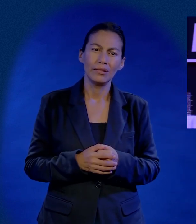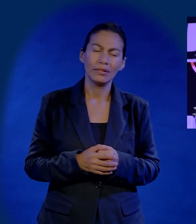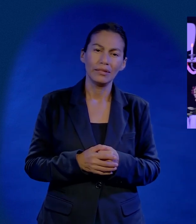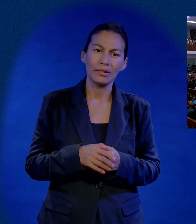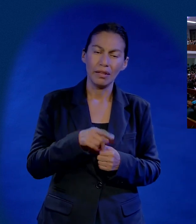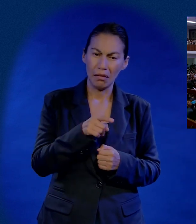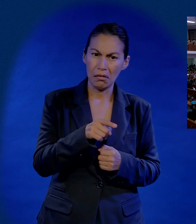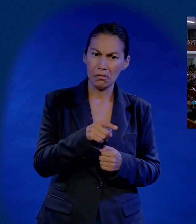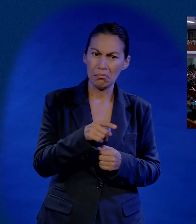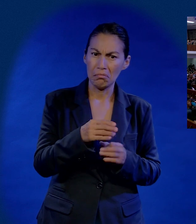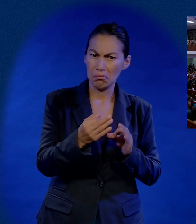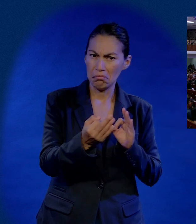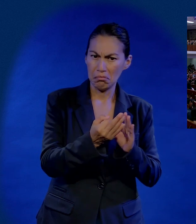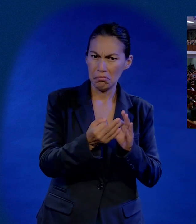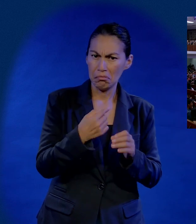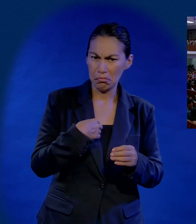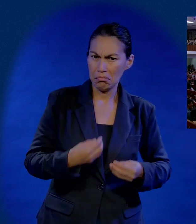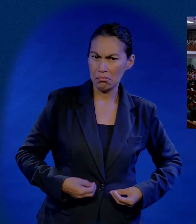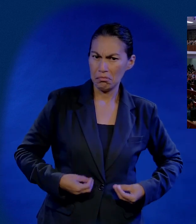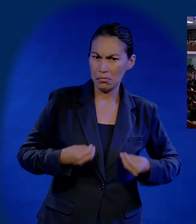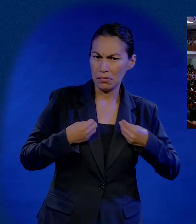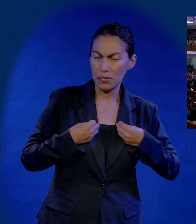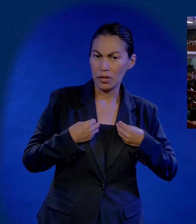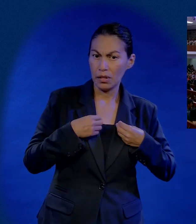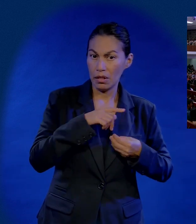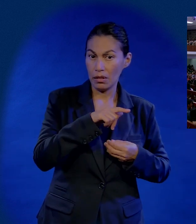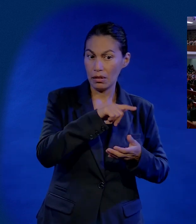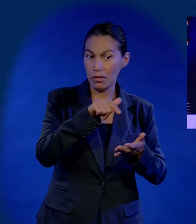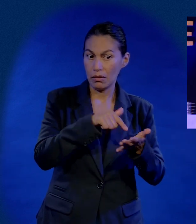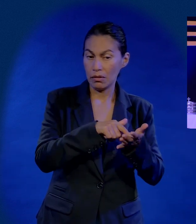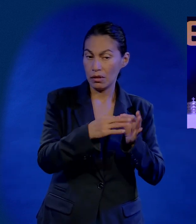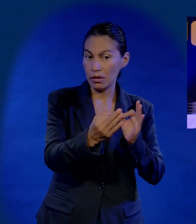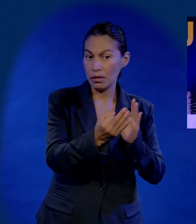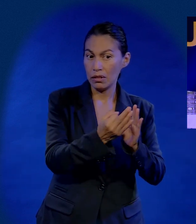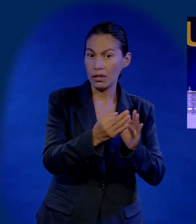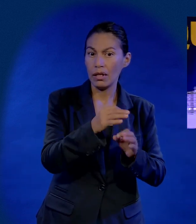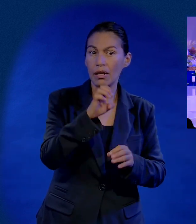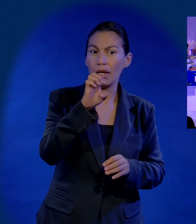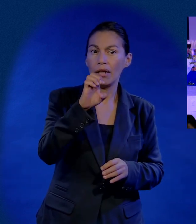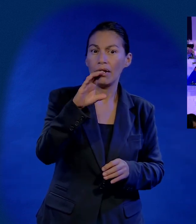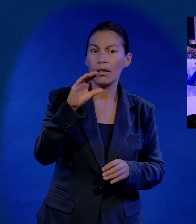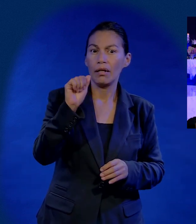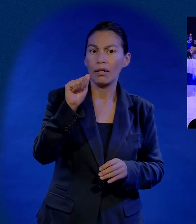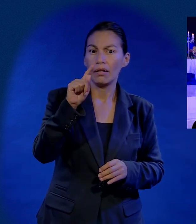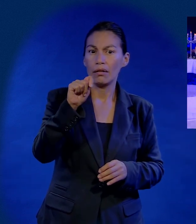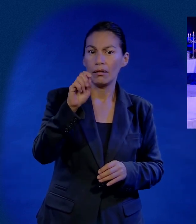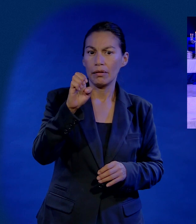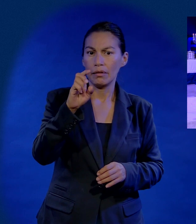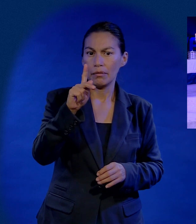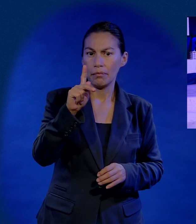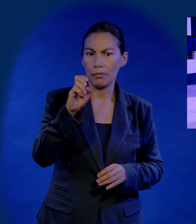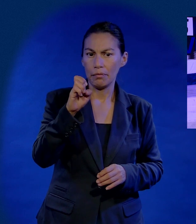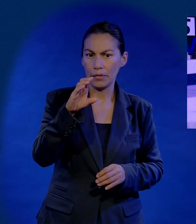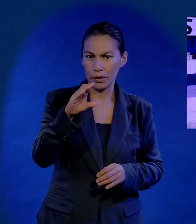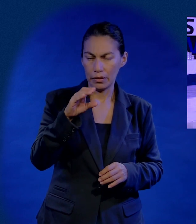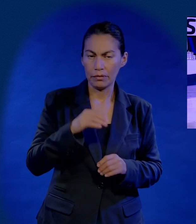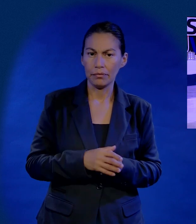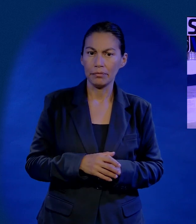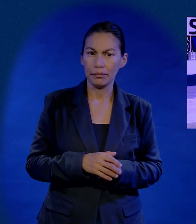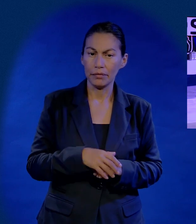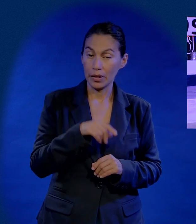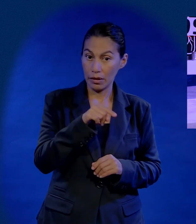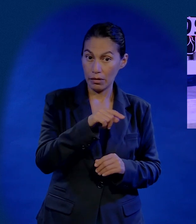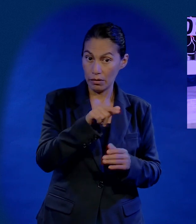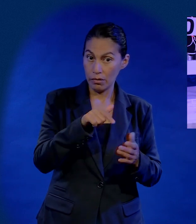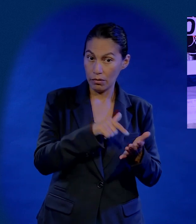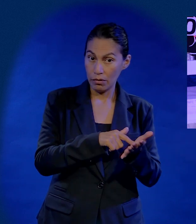etcétera. Esa zona viene a terminar en un municipio que se llama Ecatepec. Y en ese municipio